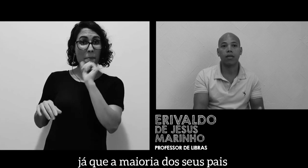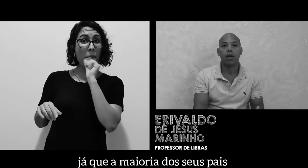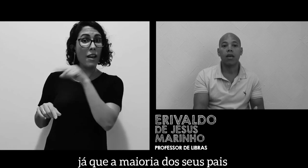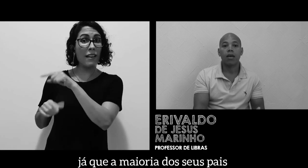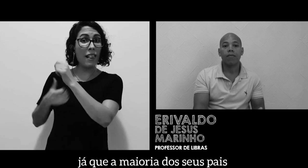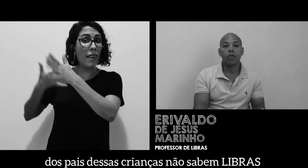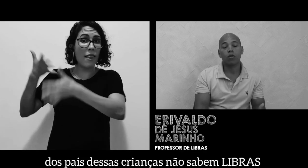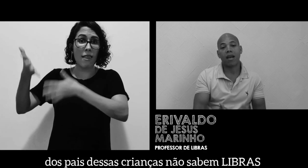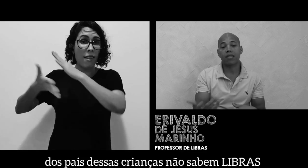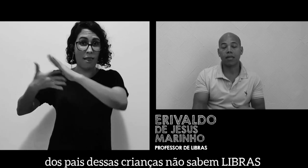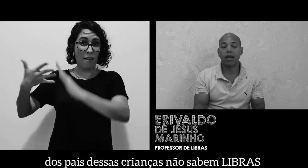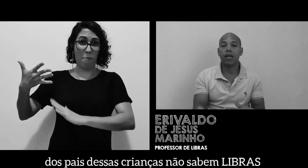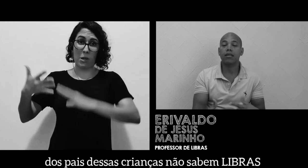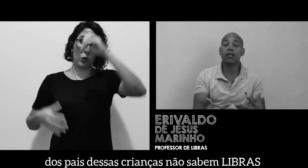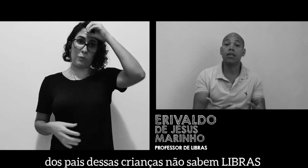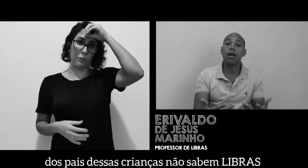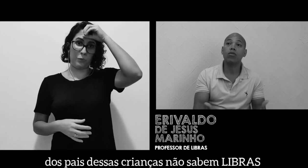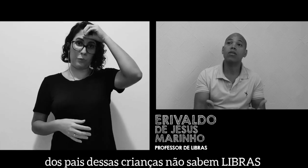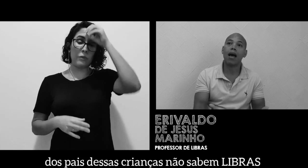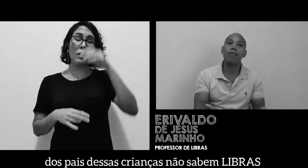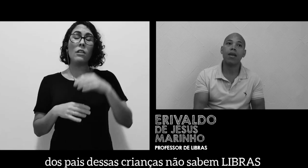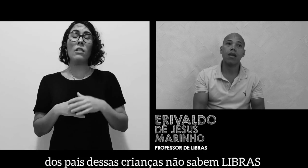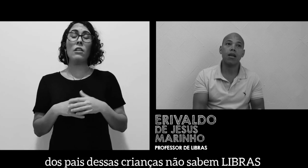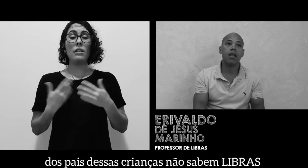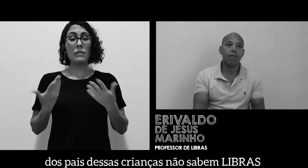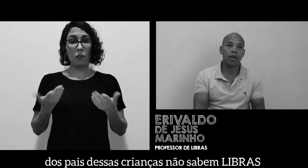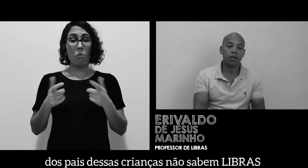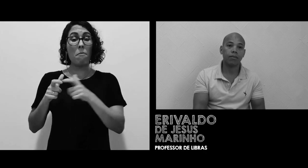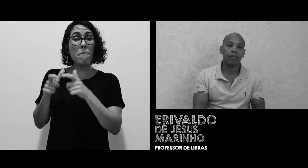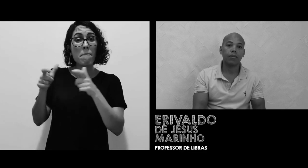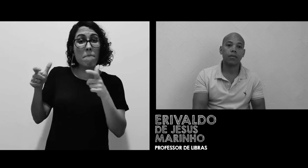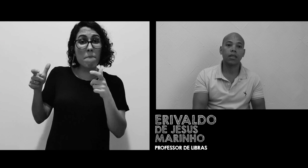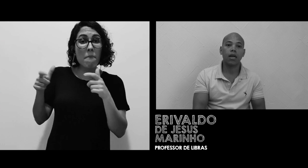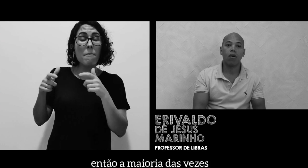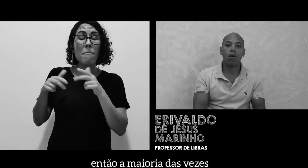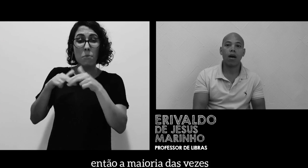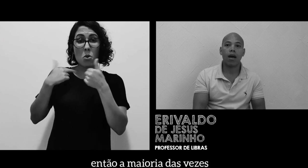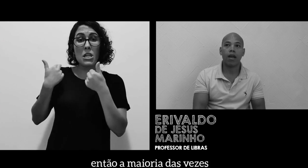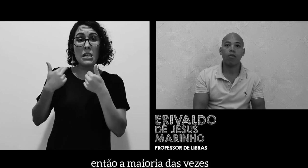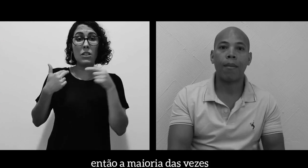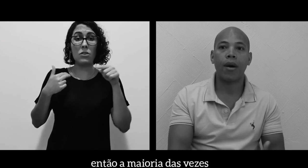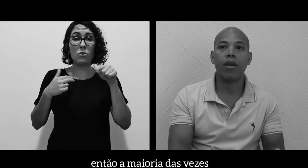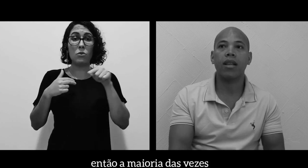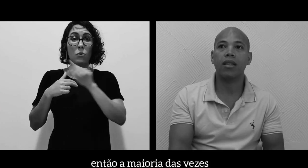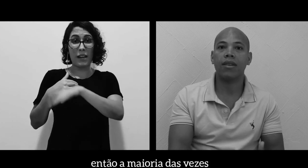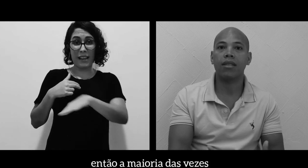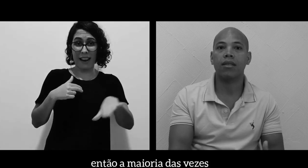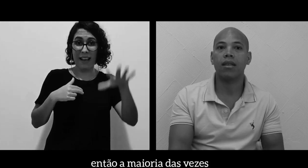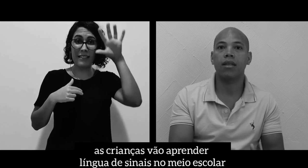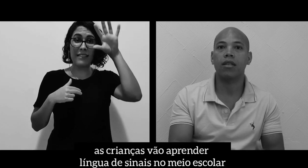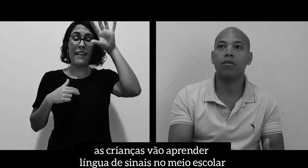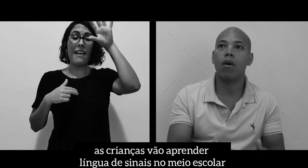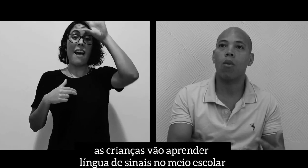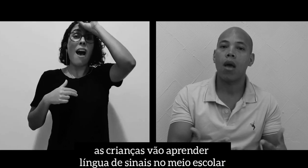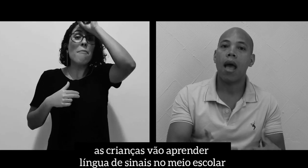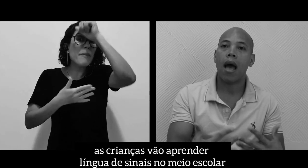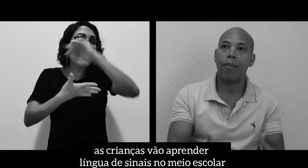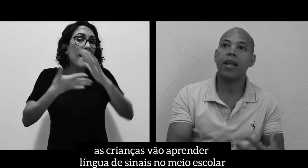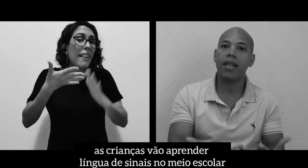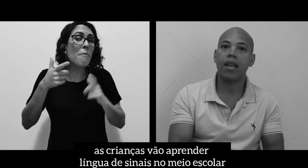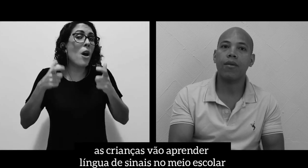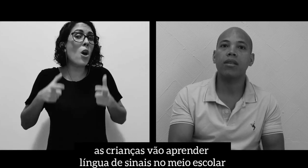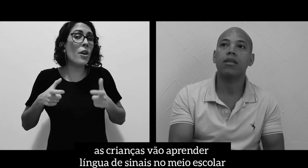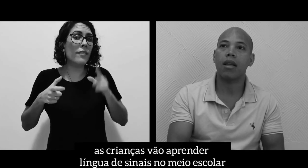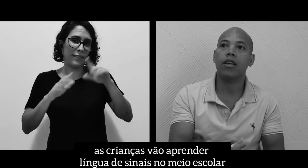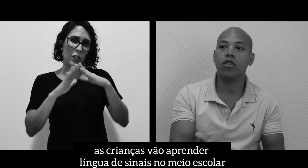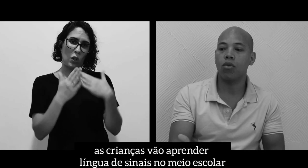pais dessas crianças não sabem Libras. Então, a maioria das vezes as crianças vão